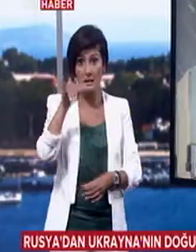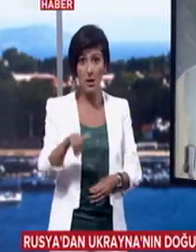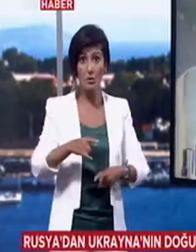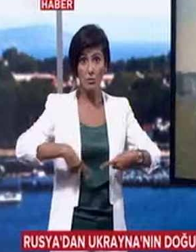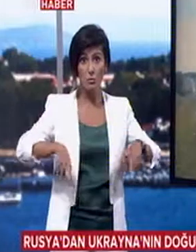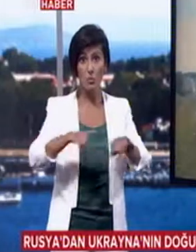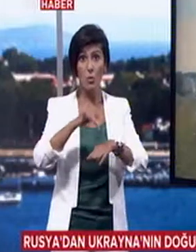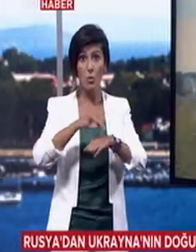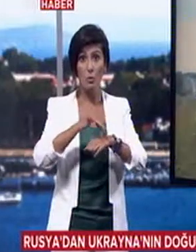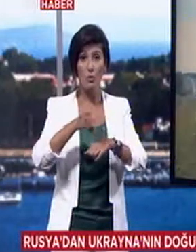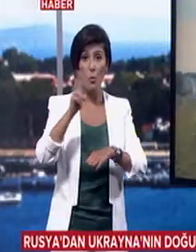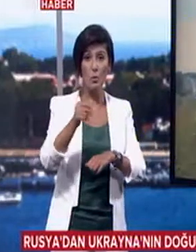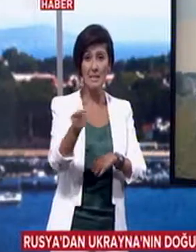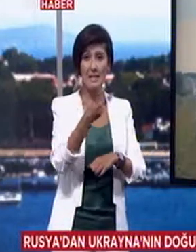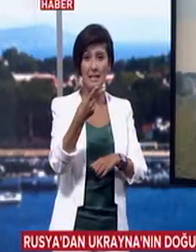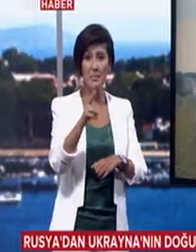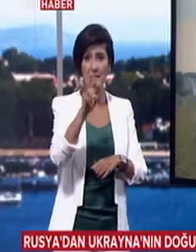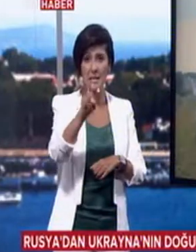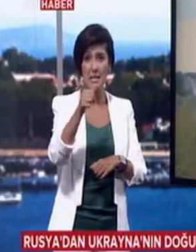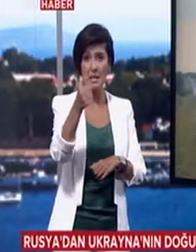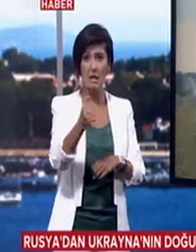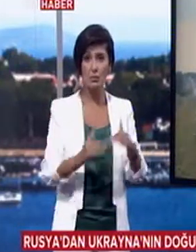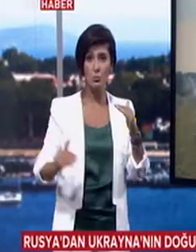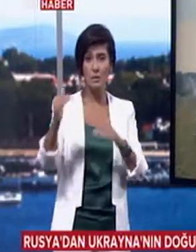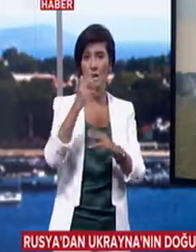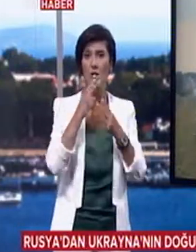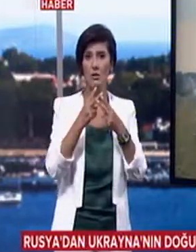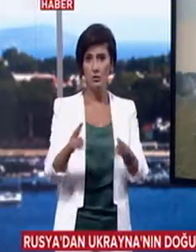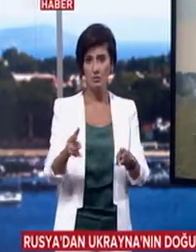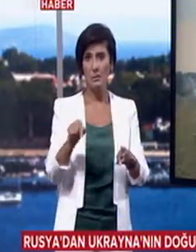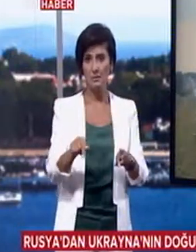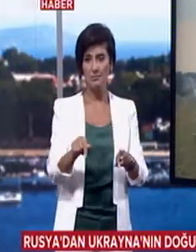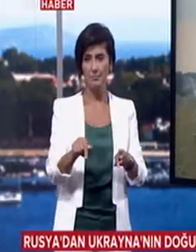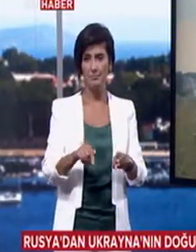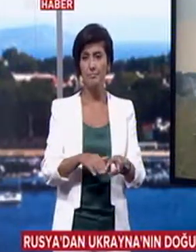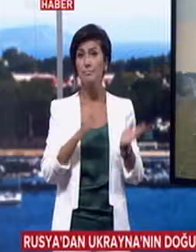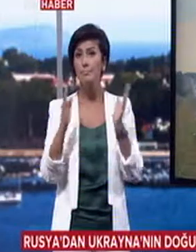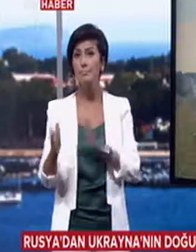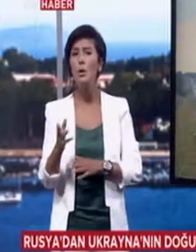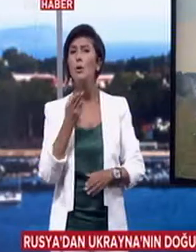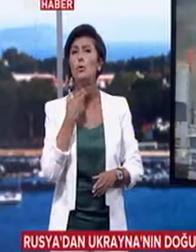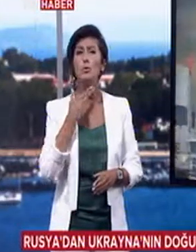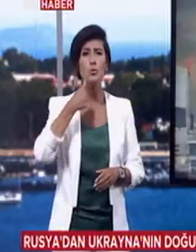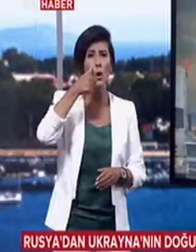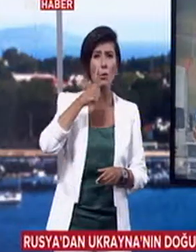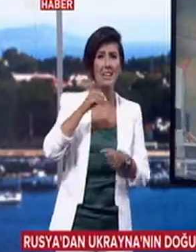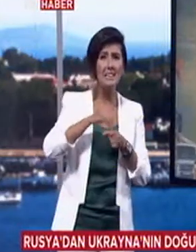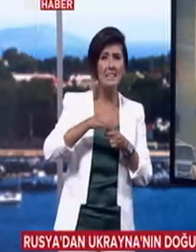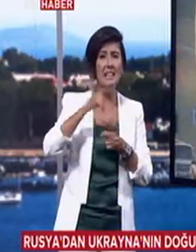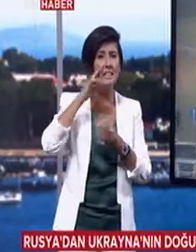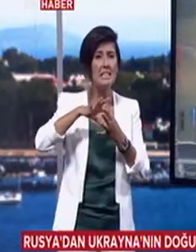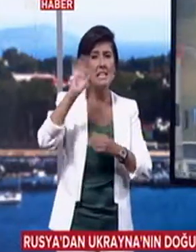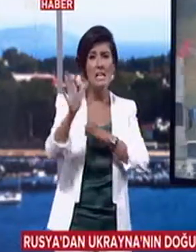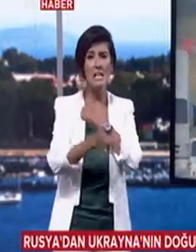İnsan Hakları Komisyonu ülkedeki ölü sayısının 2086'ya yükseldiğini açıkladı. Öte yandan Rusya ile